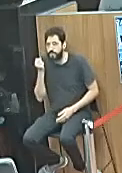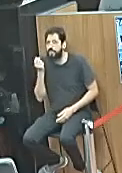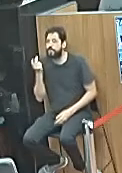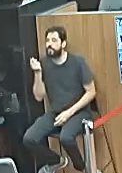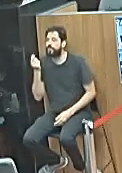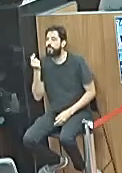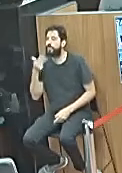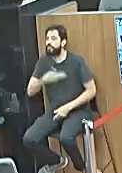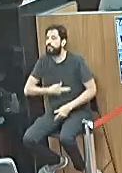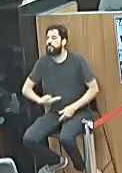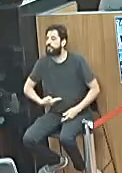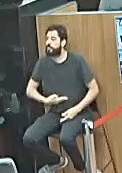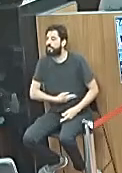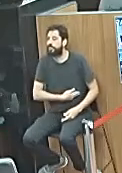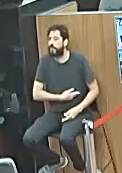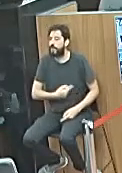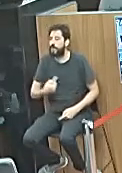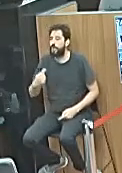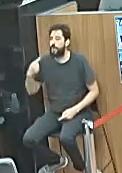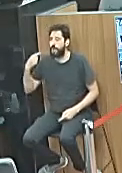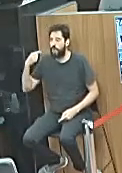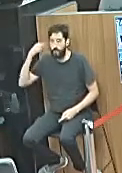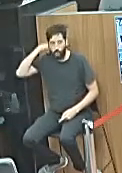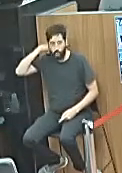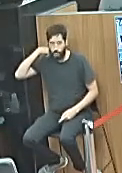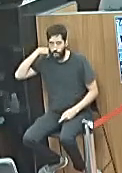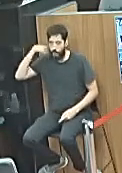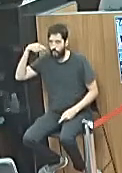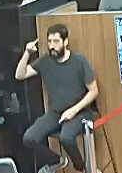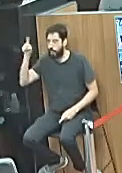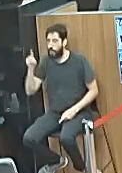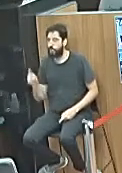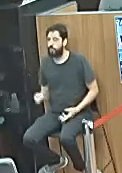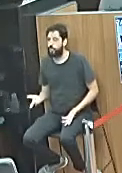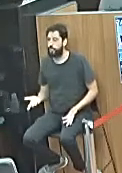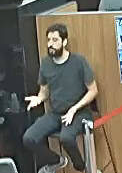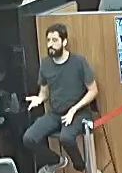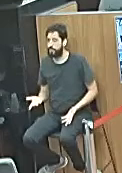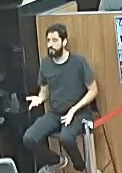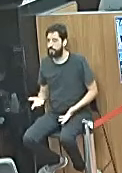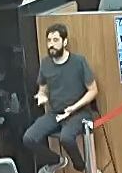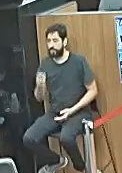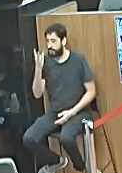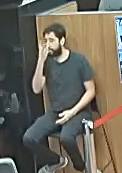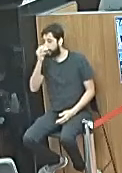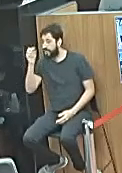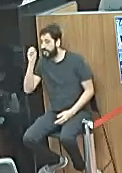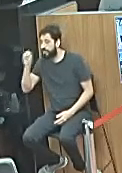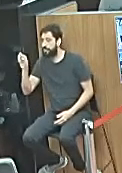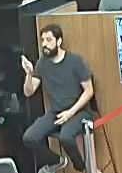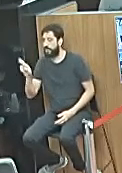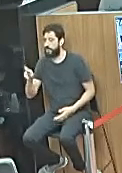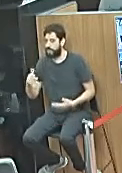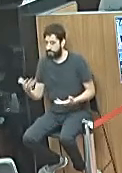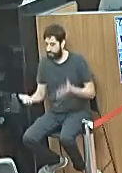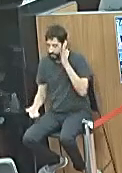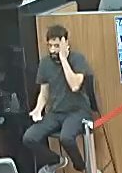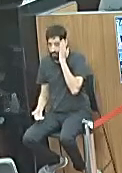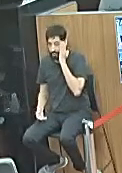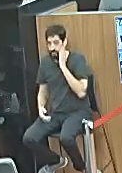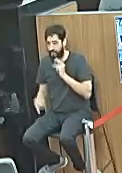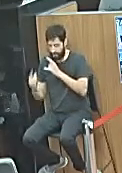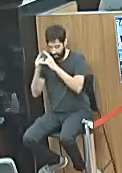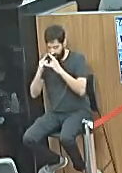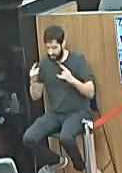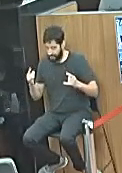de coluna uma cirurgia na base da coluna 300 mil reais e os circenses